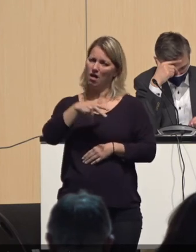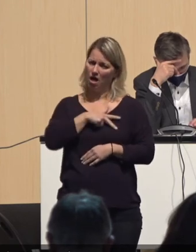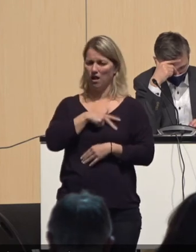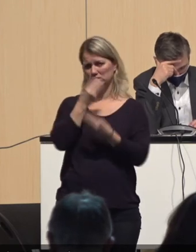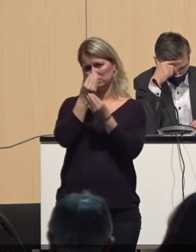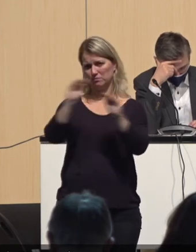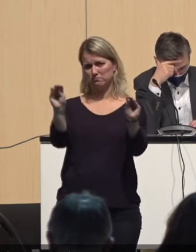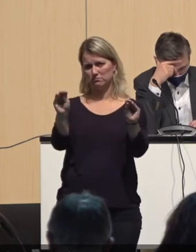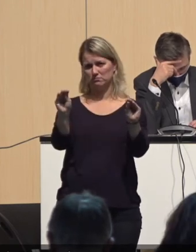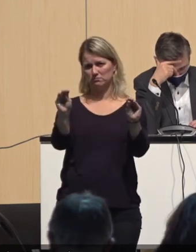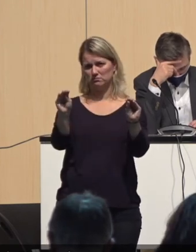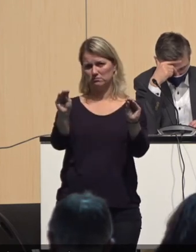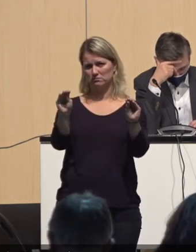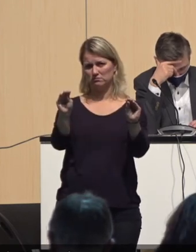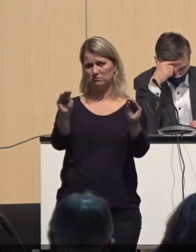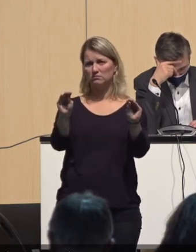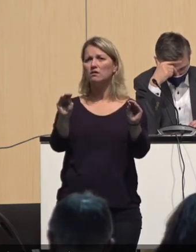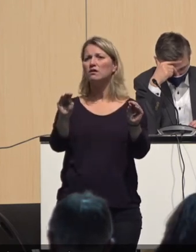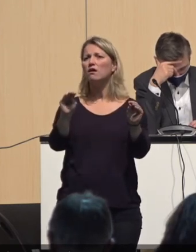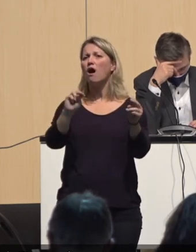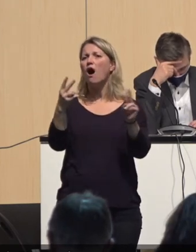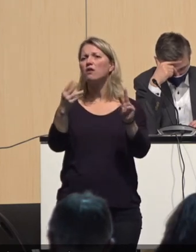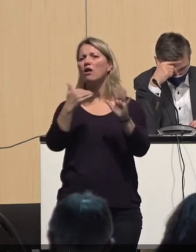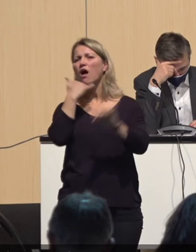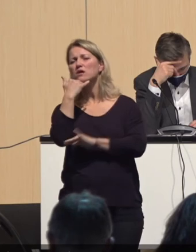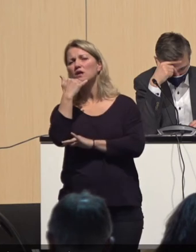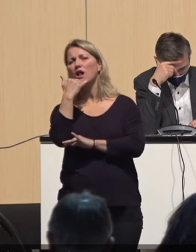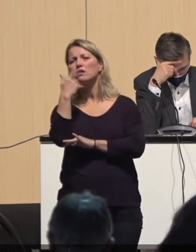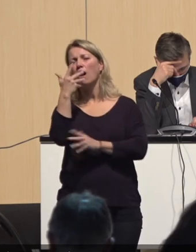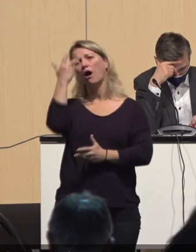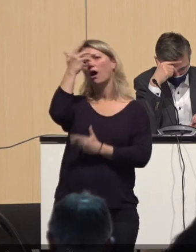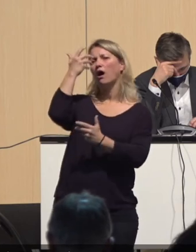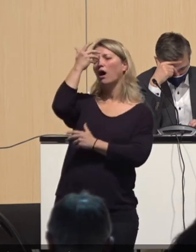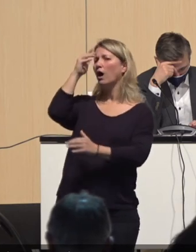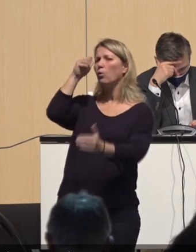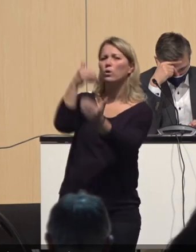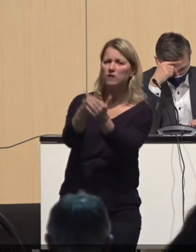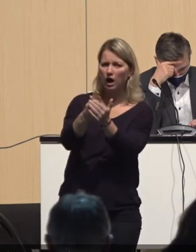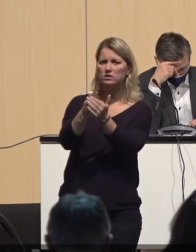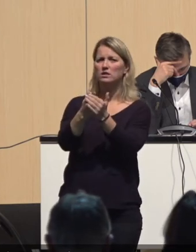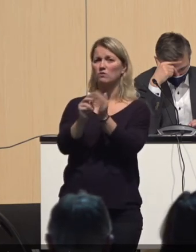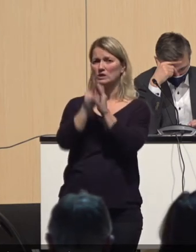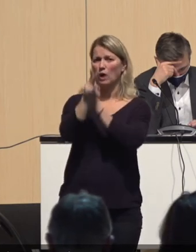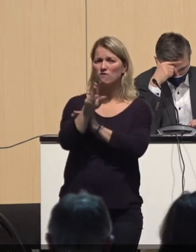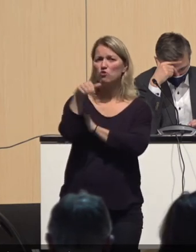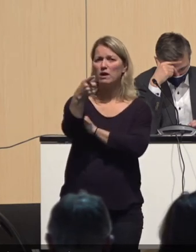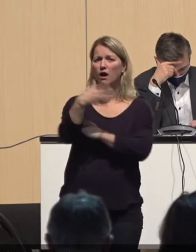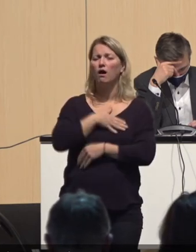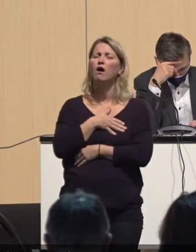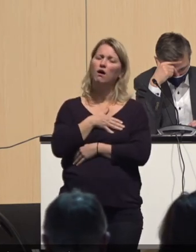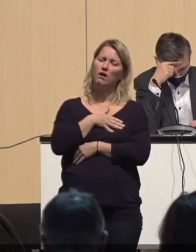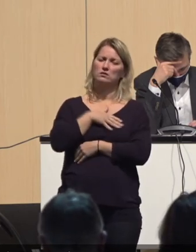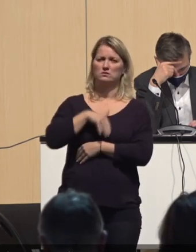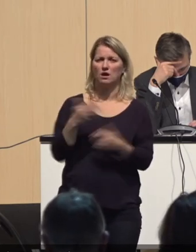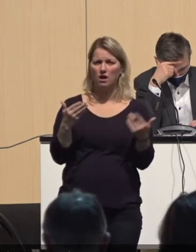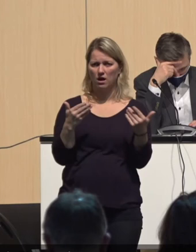Wahrheit, an der wir nicht vorbeikommen. Alles andere ist eine Illusion, die sich spätestens in 14 Tagen in eine schmerzhafte, in schmerzhaften, es wird ein Traum,